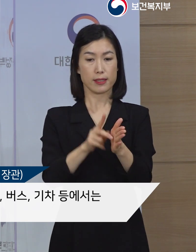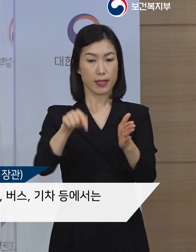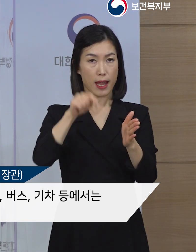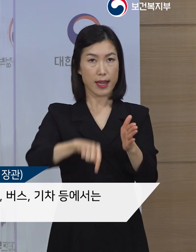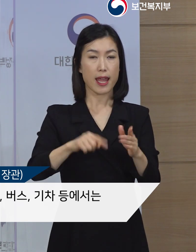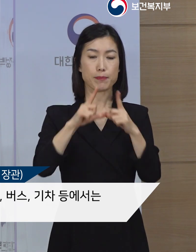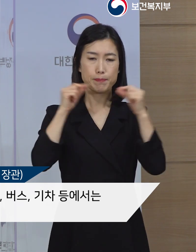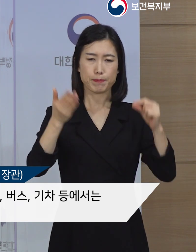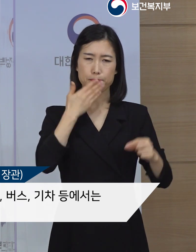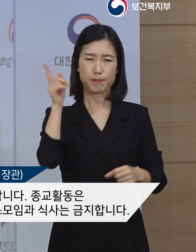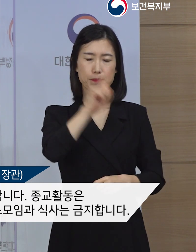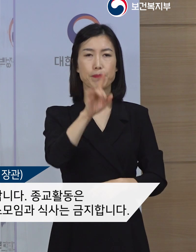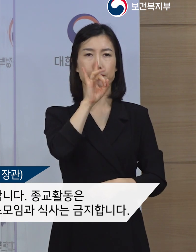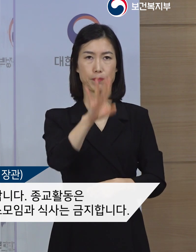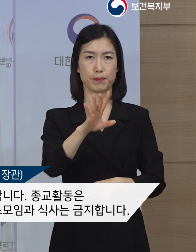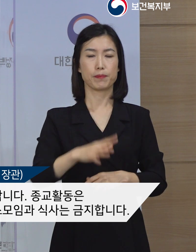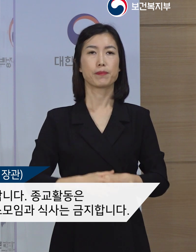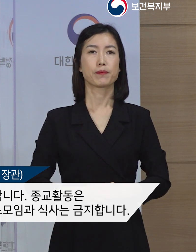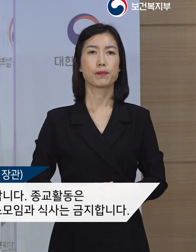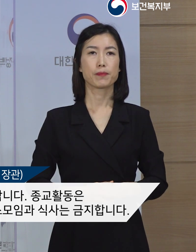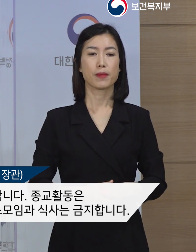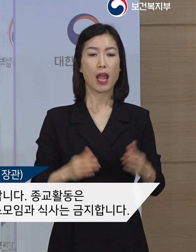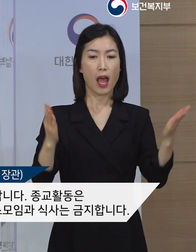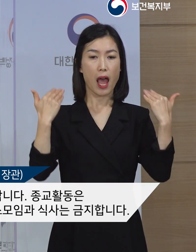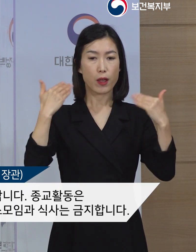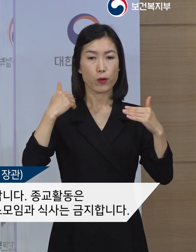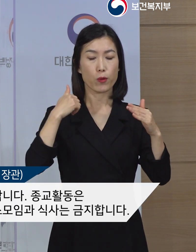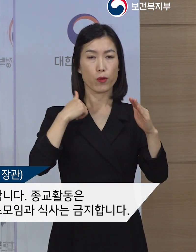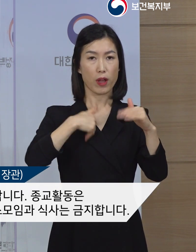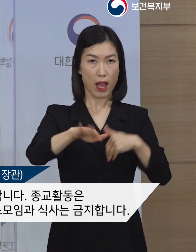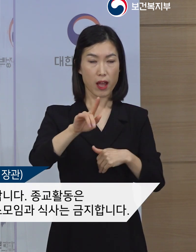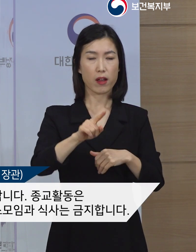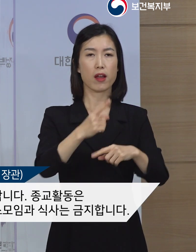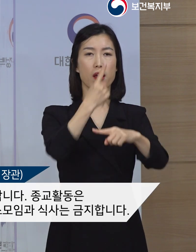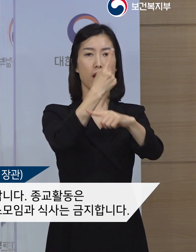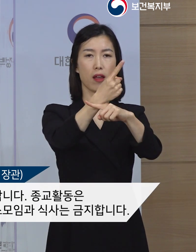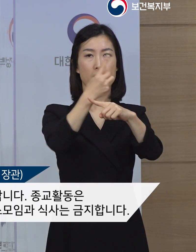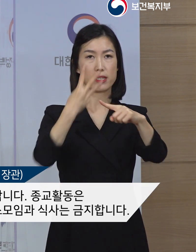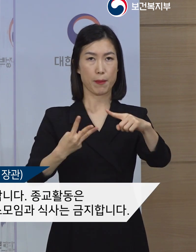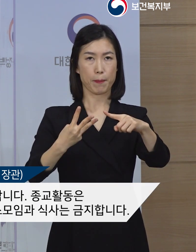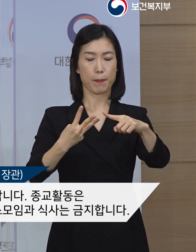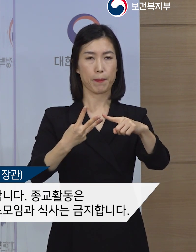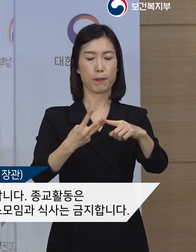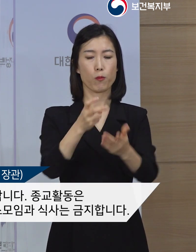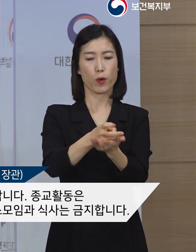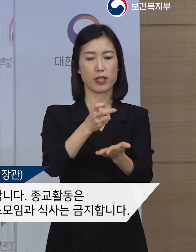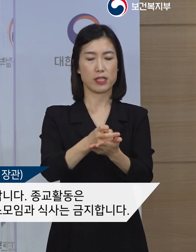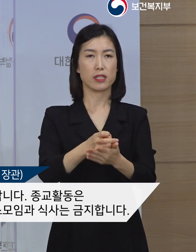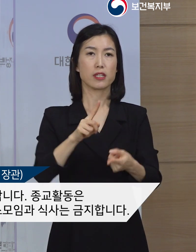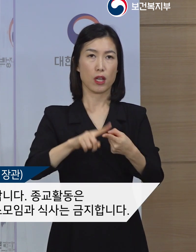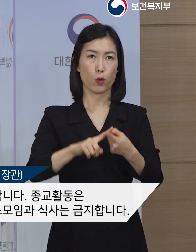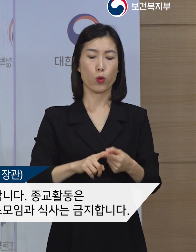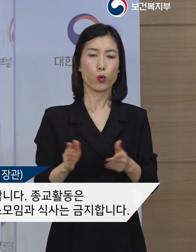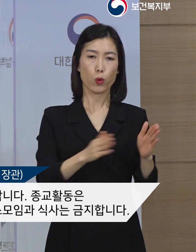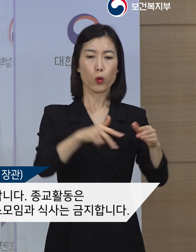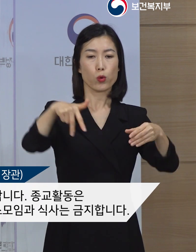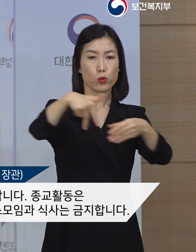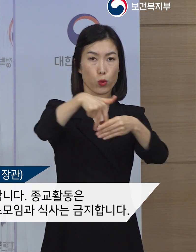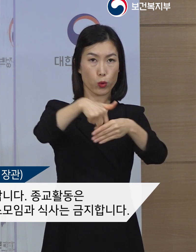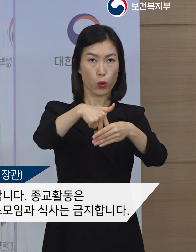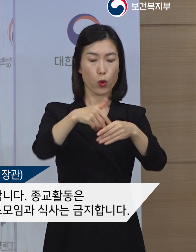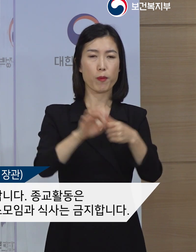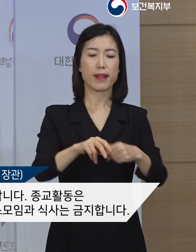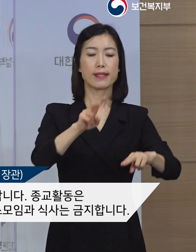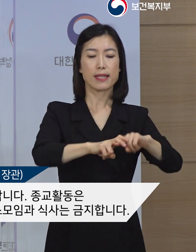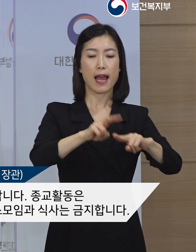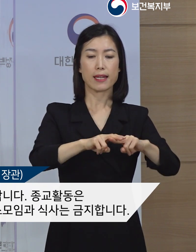섭취를 금지합니다. 학교 등교의 경우 3분의 1을 원칙으로 운영합니다. 종교활동은